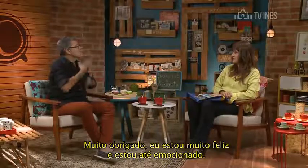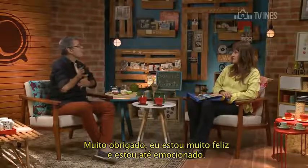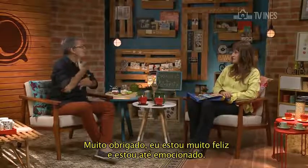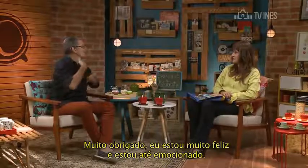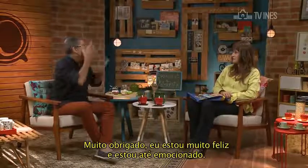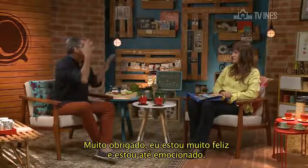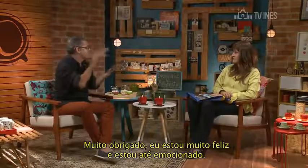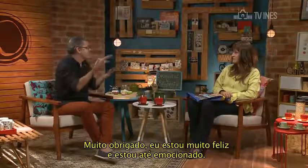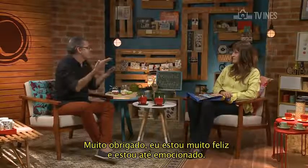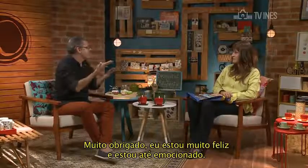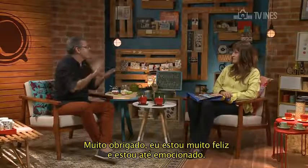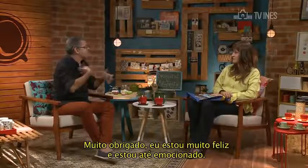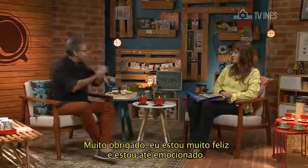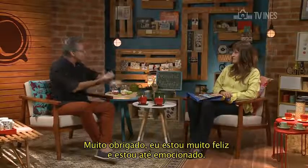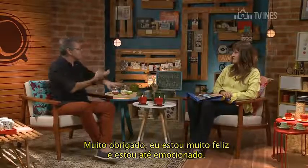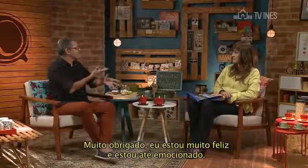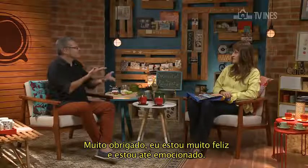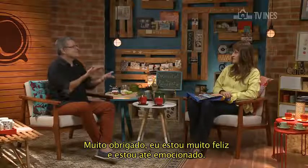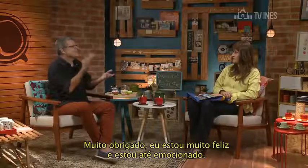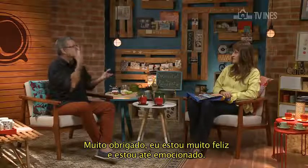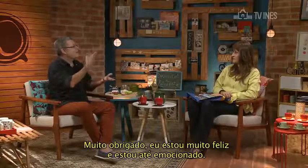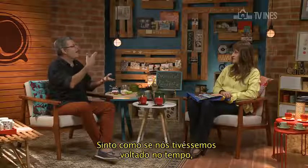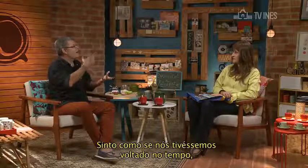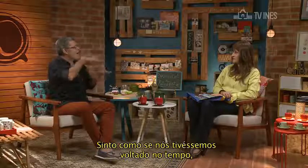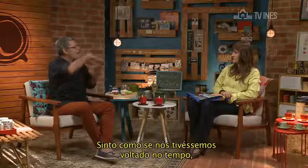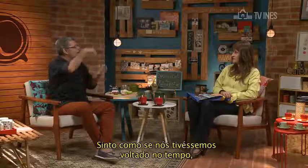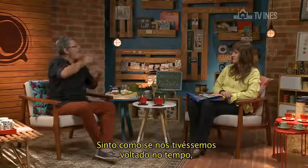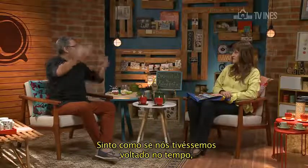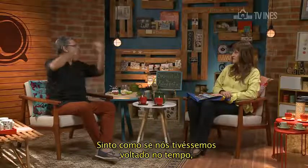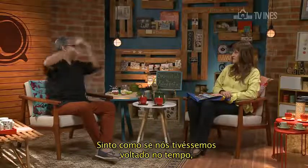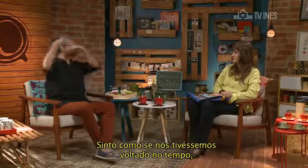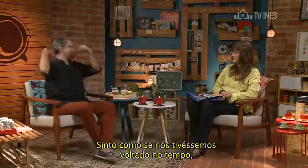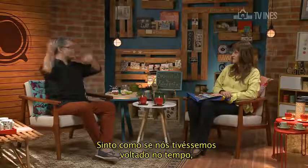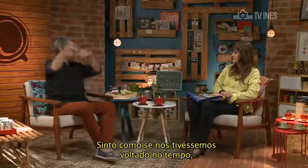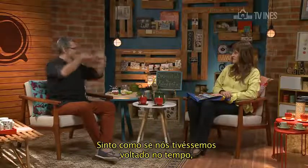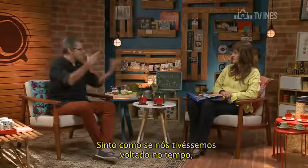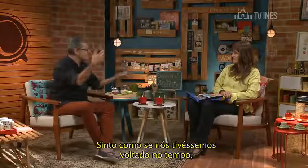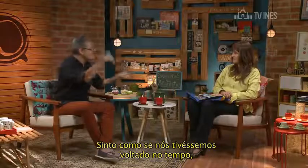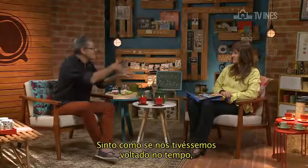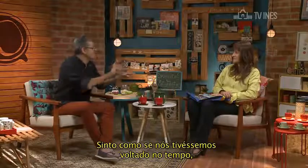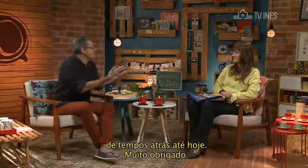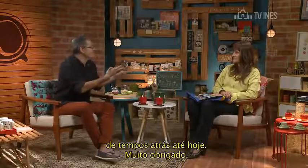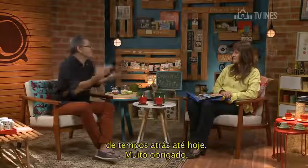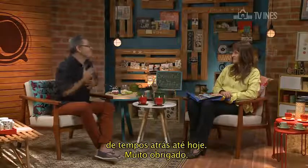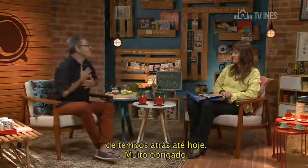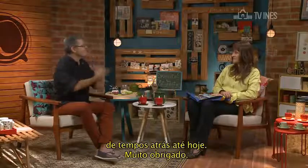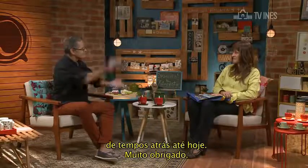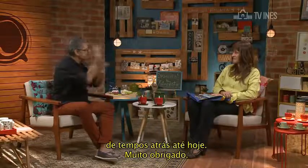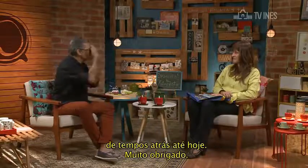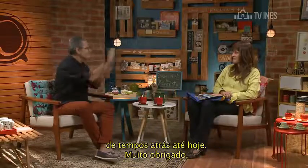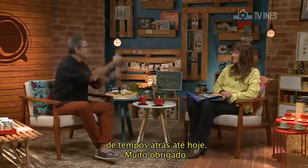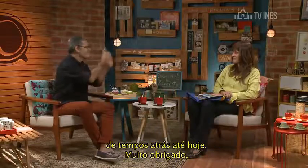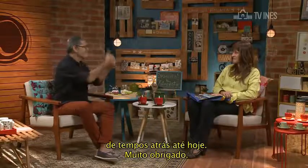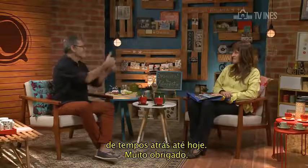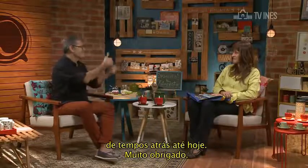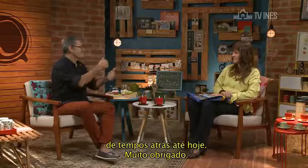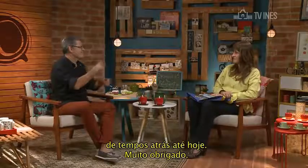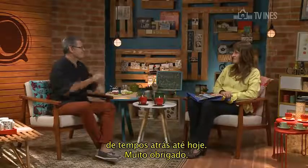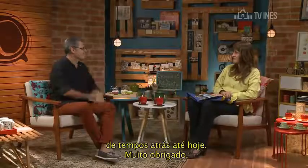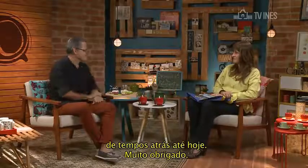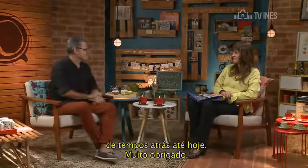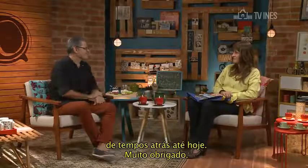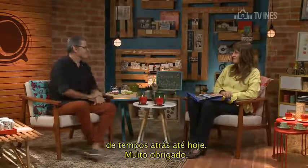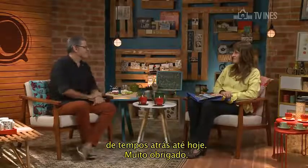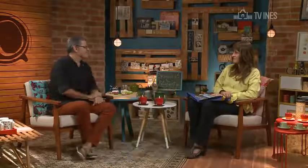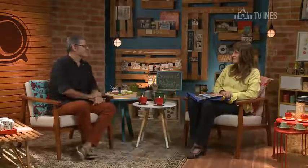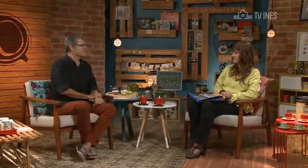Muito obrigado, eu estou muito feliz e estou até emocionado. Sinto como se nós tivéssemos voltado no tempo, de tempos atrás até hoje.